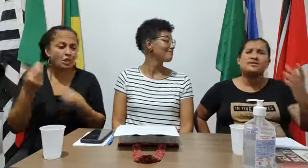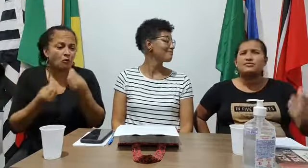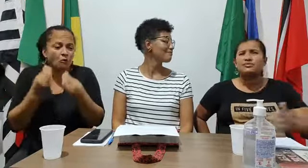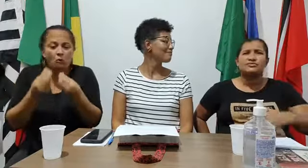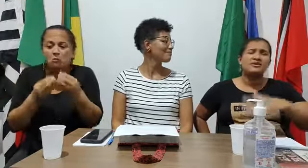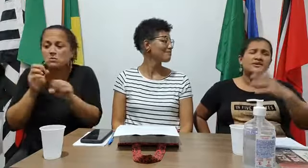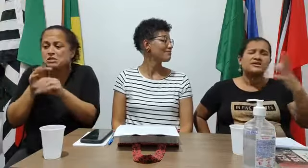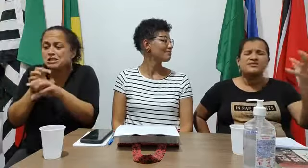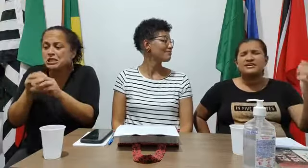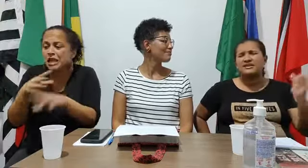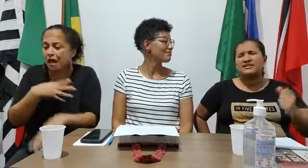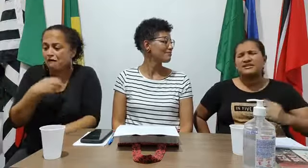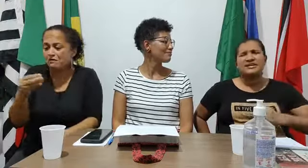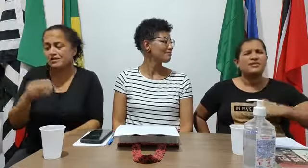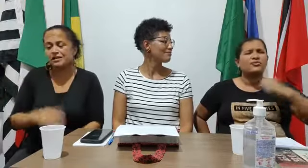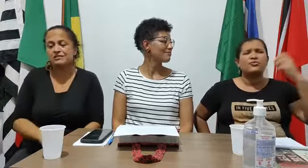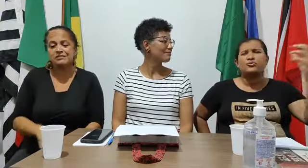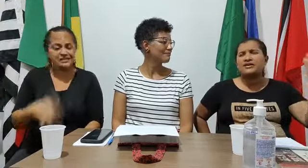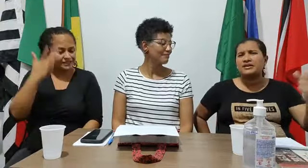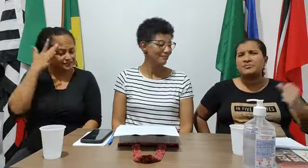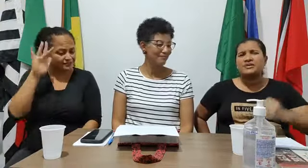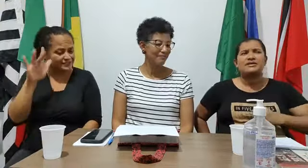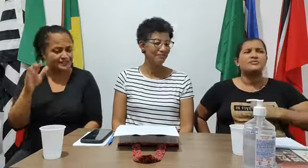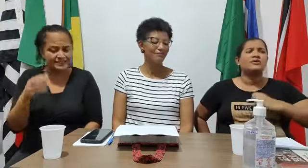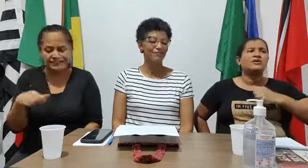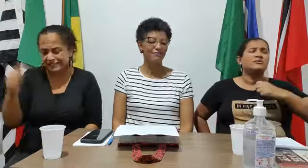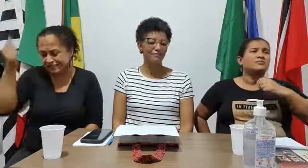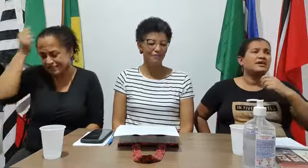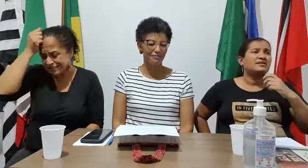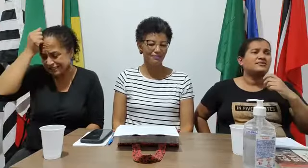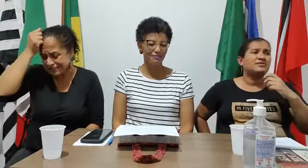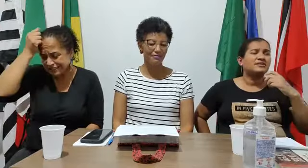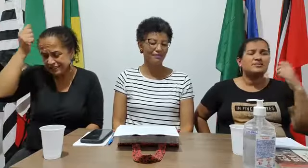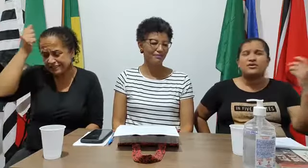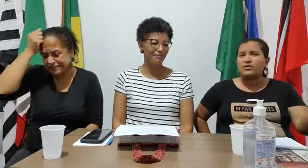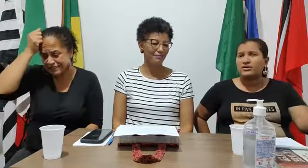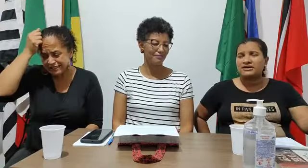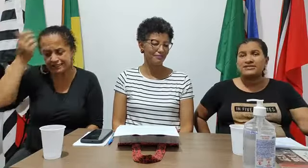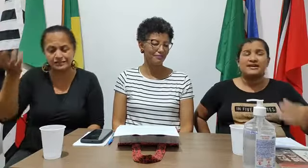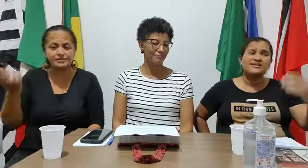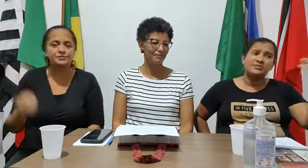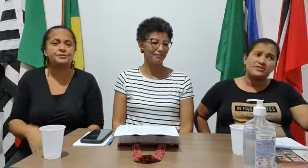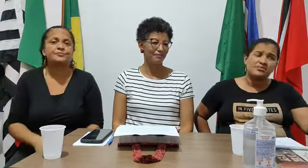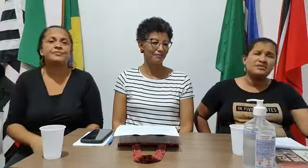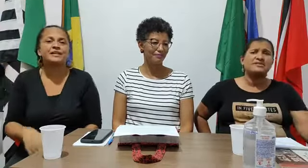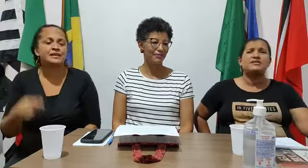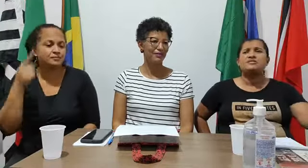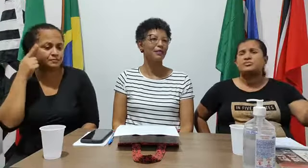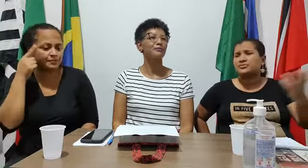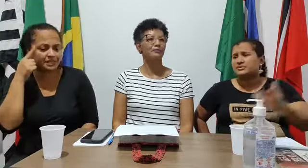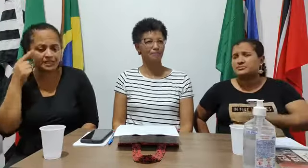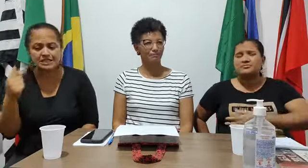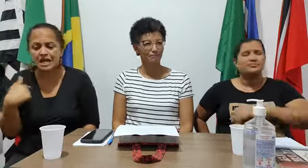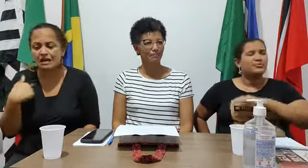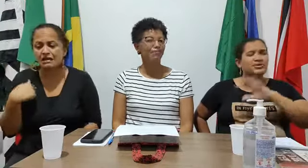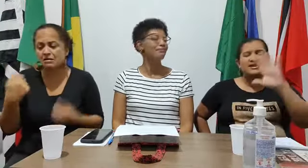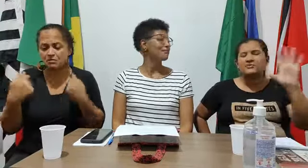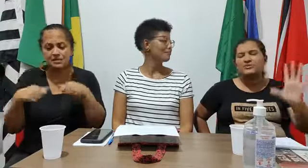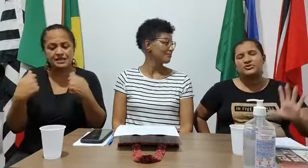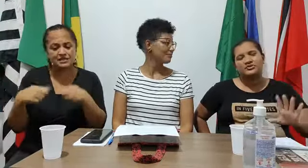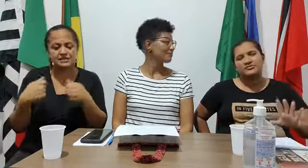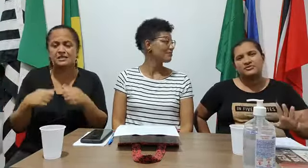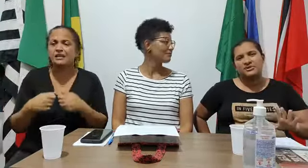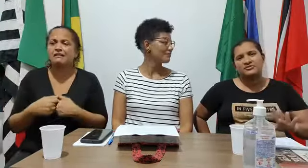filhos, eu não consigo. E vem aquela culpa, aquele peso, mas você também coloca ali, não, mas eu preciso, por